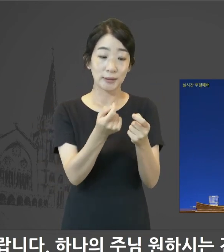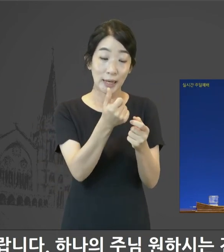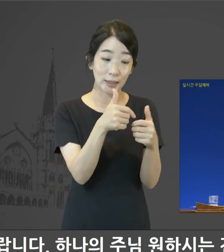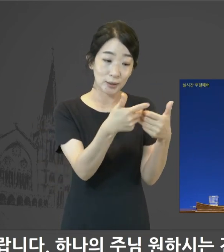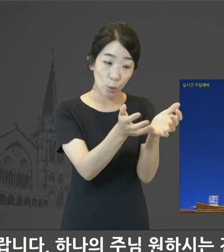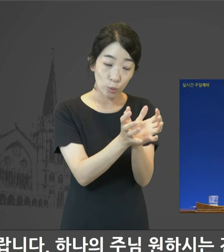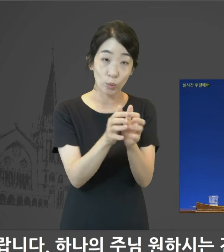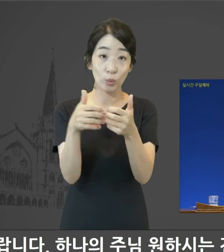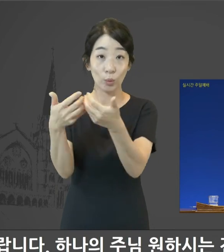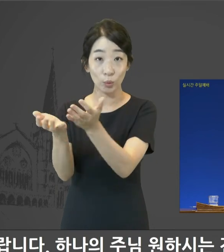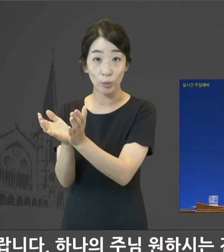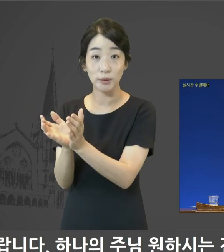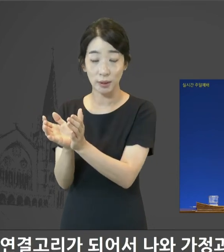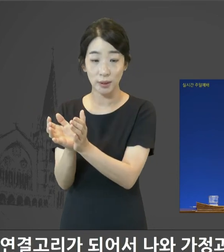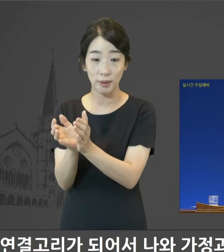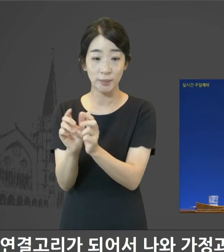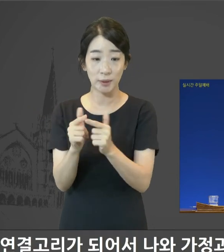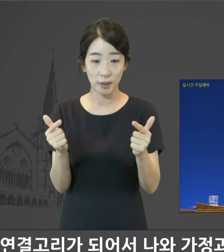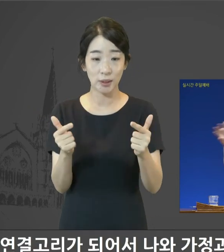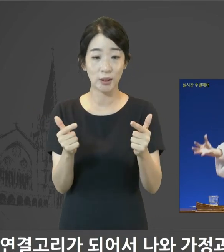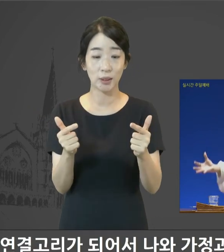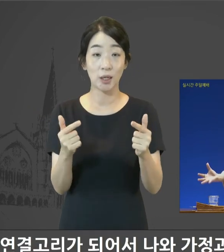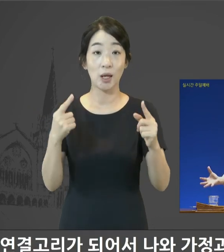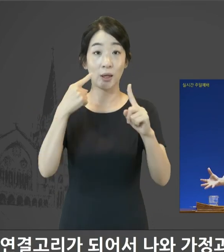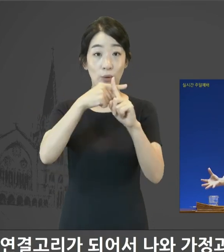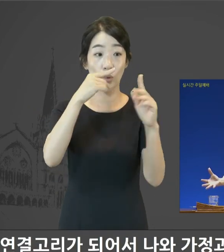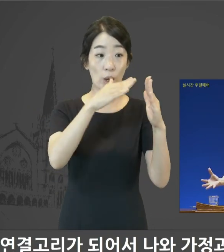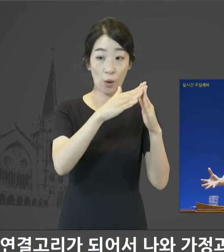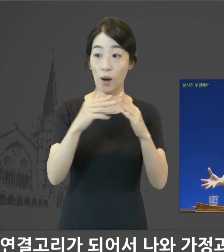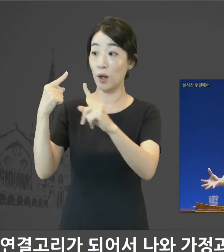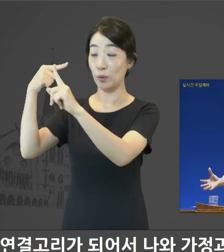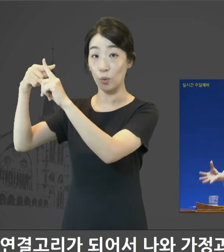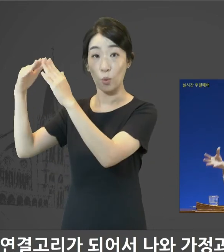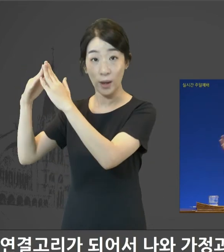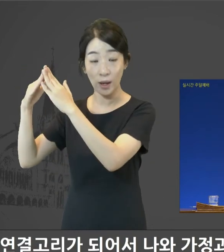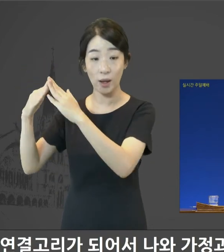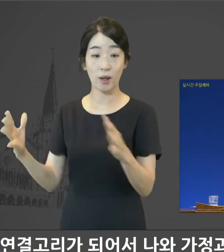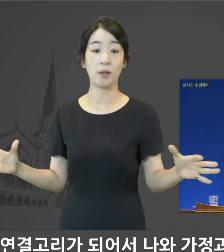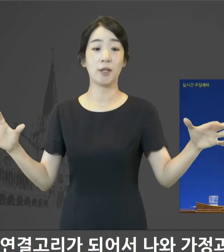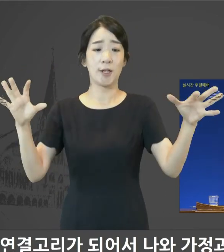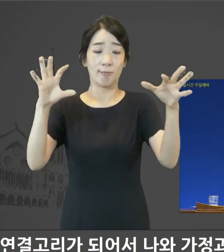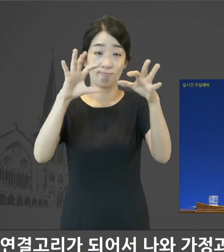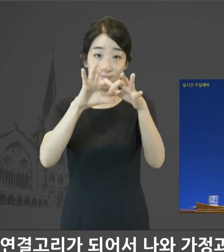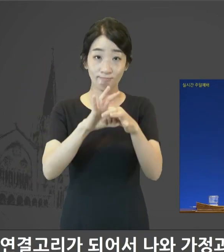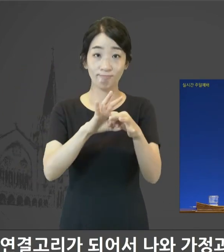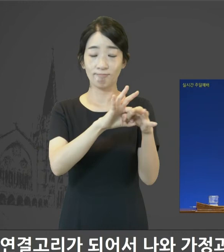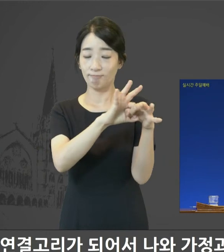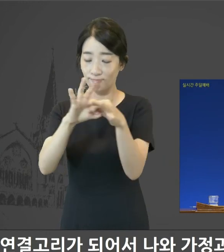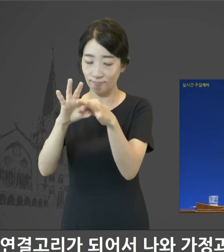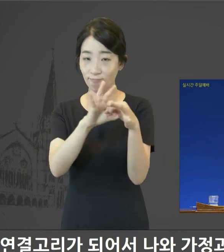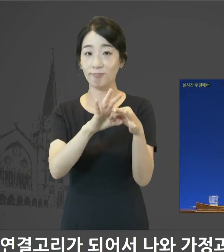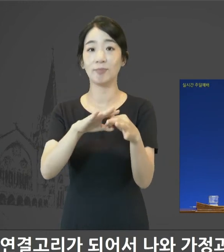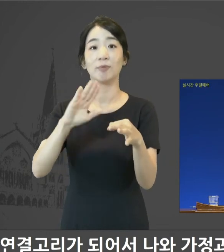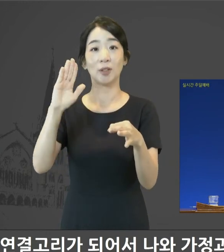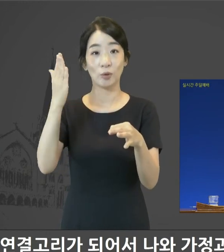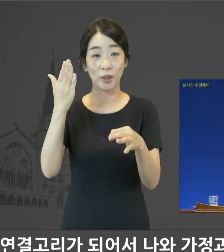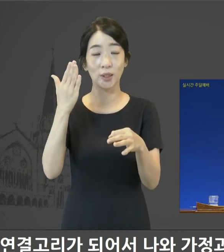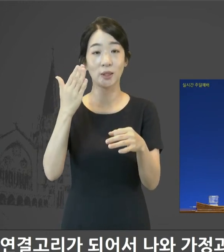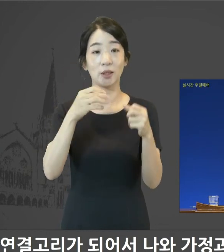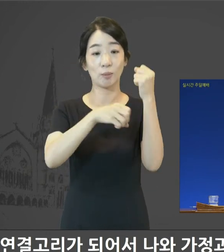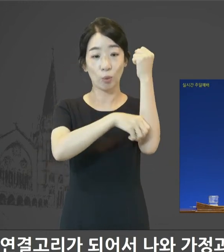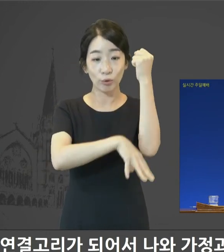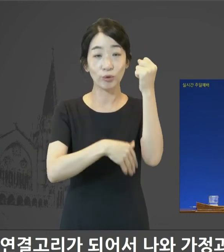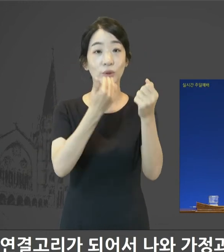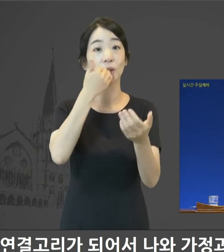공동체들이, 교회 전체가, 교회와 교회들이 잘 연결되어지는 역사가 모퉁이 돌